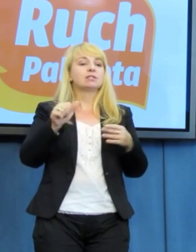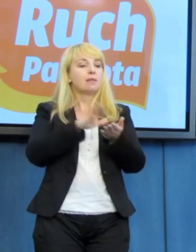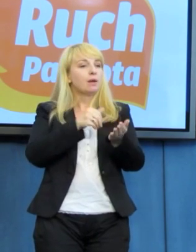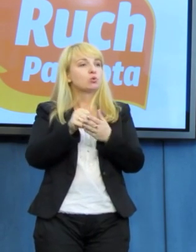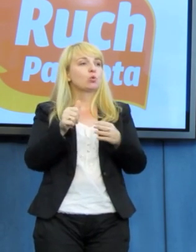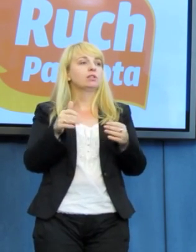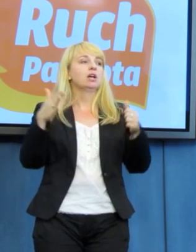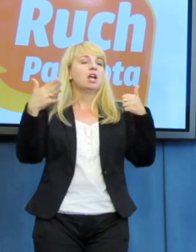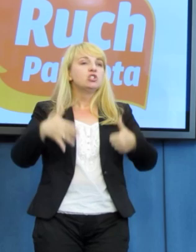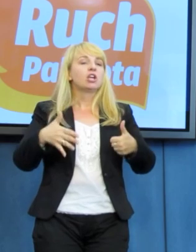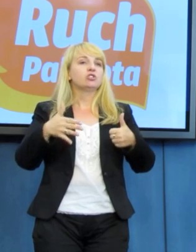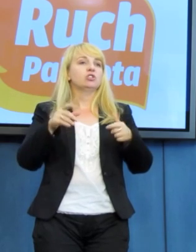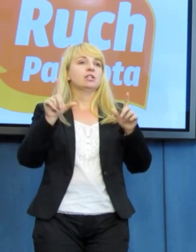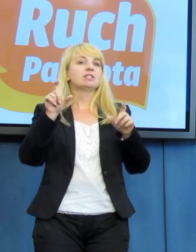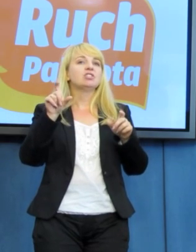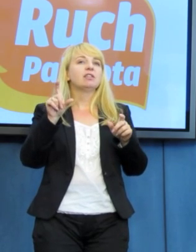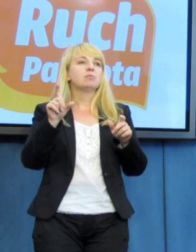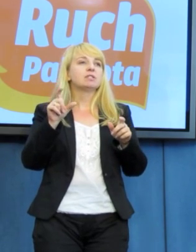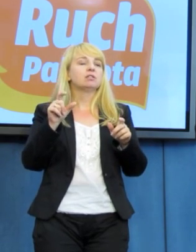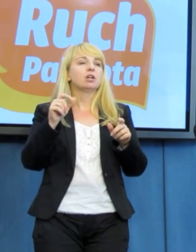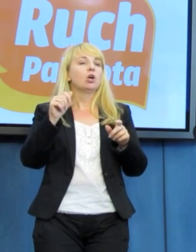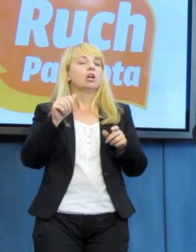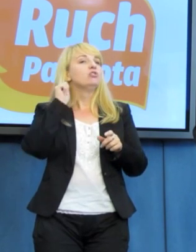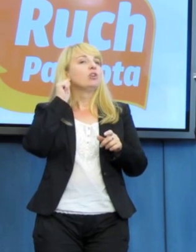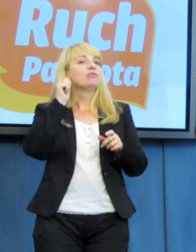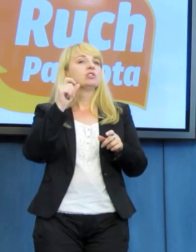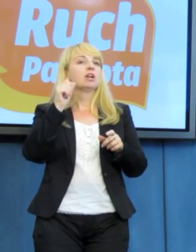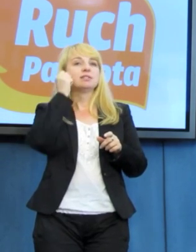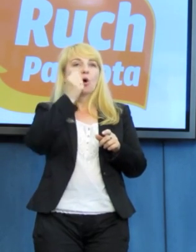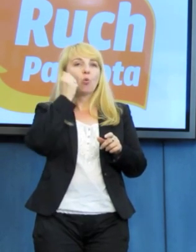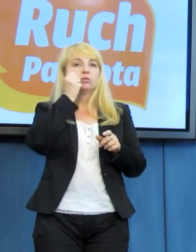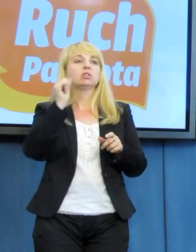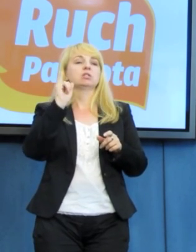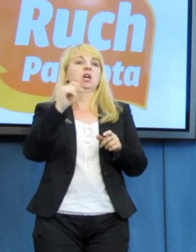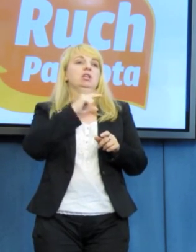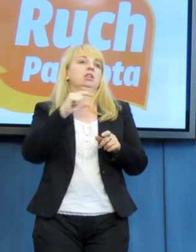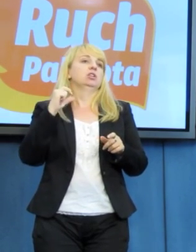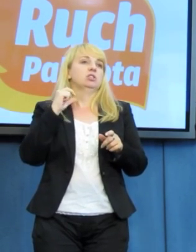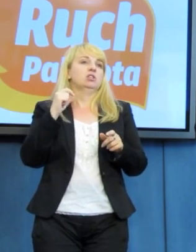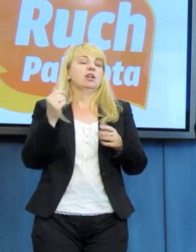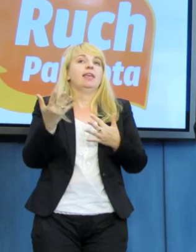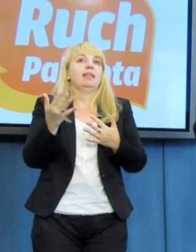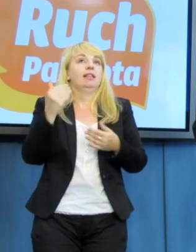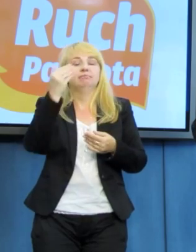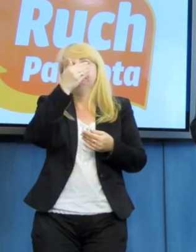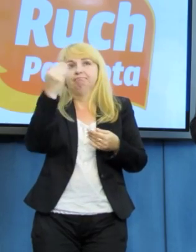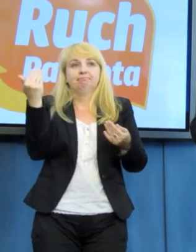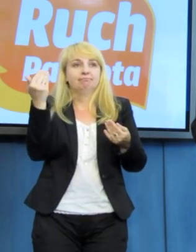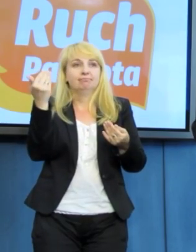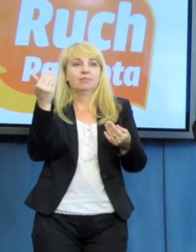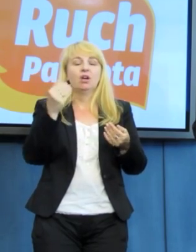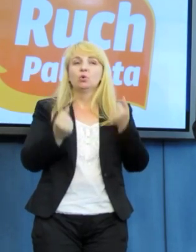6207 sióstr zakonnych, 700 braci zakonnych i trudna do oszacowania niewiadoma liczba księży diecezjalnych i